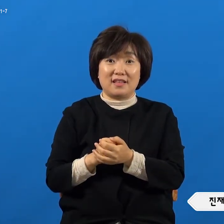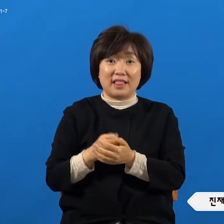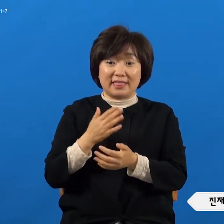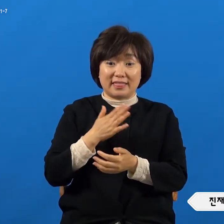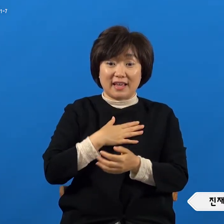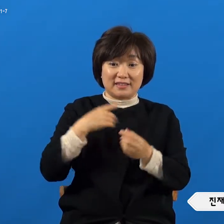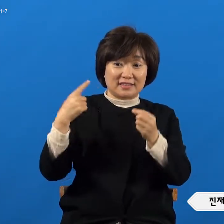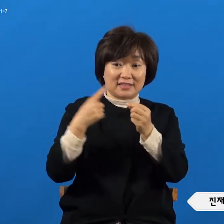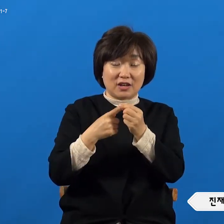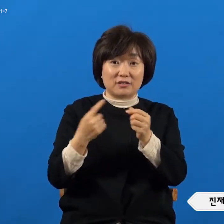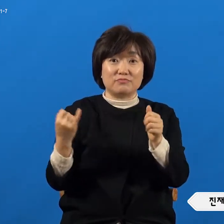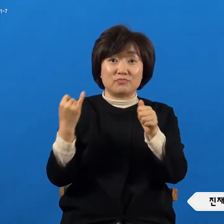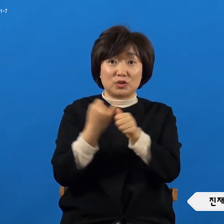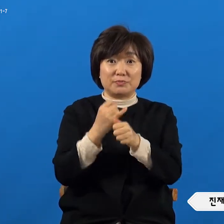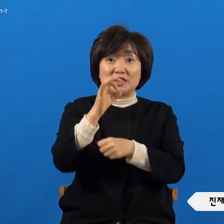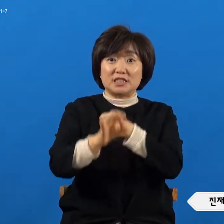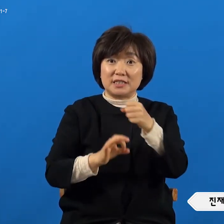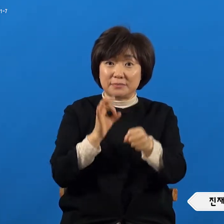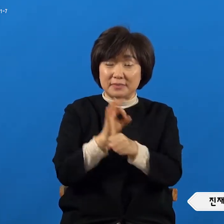첫 부부의 10년은